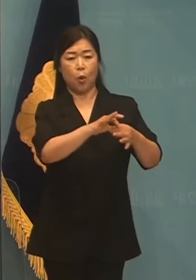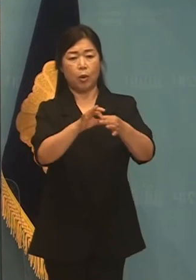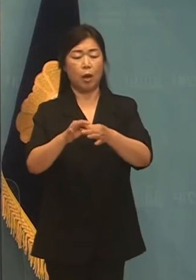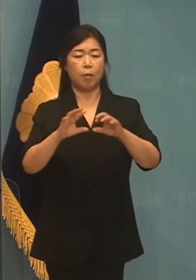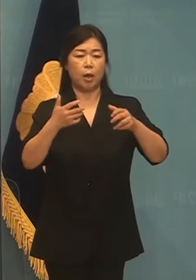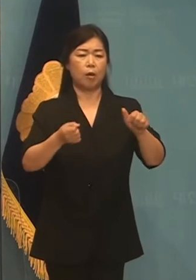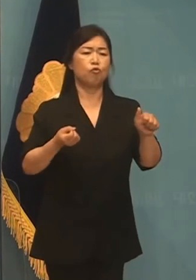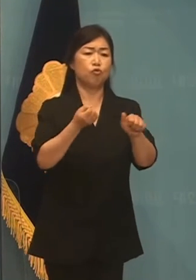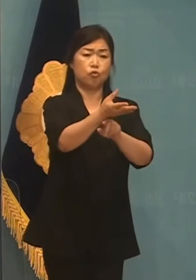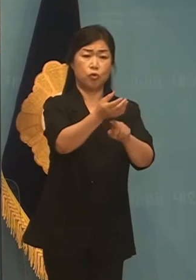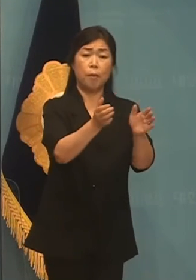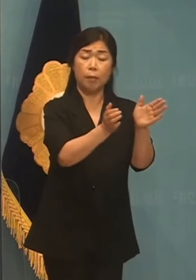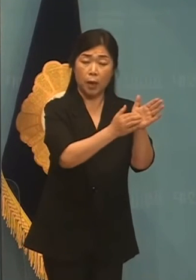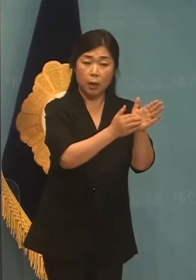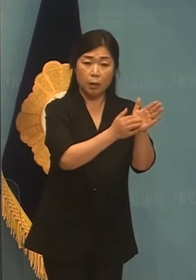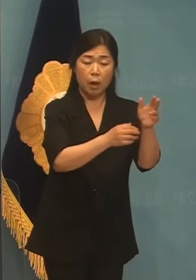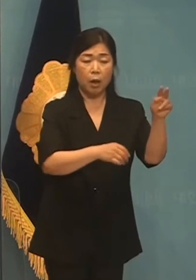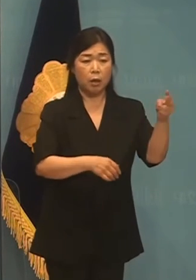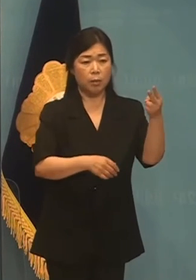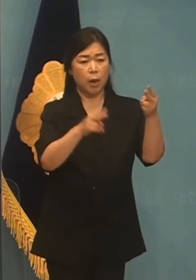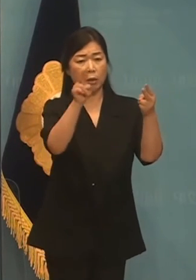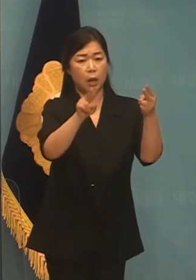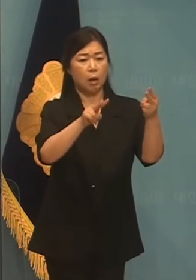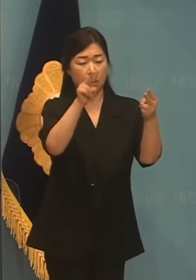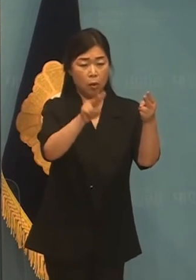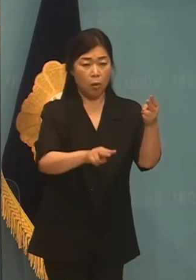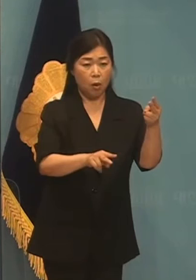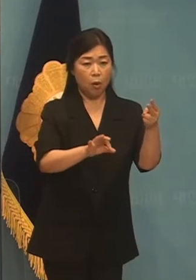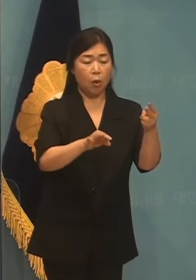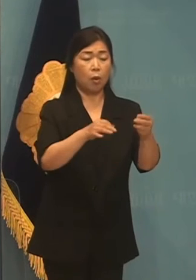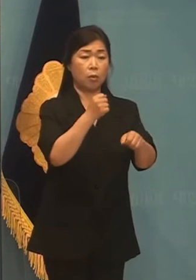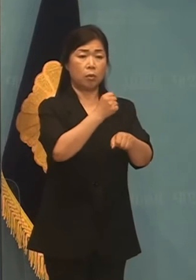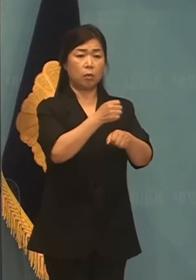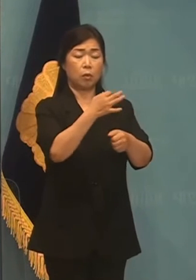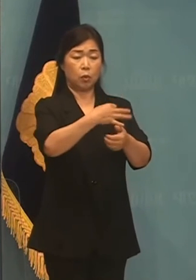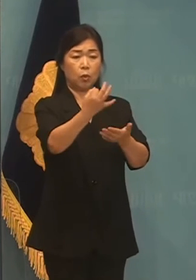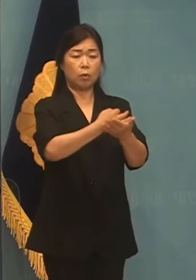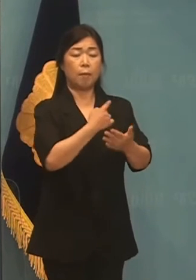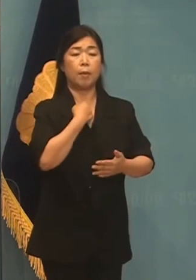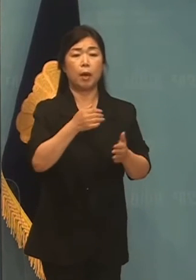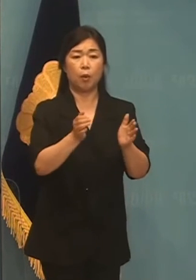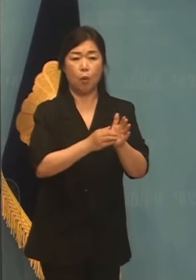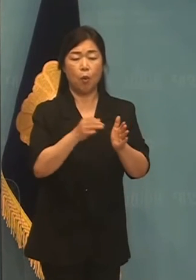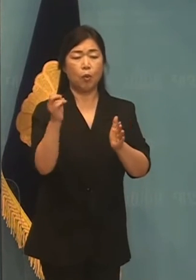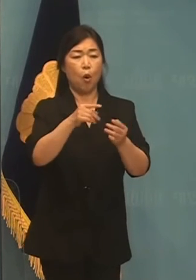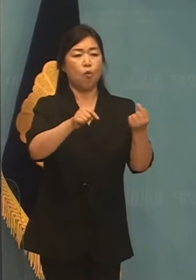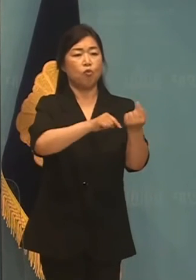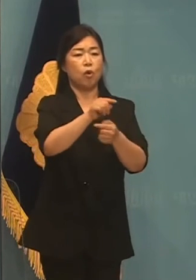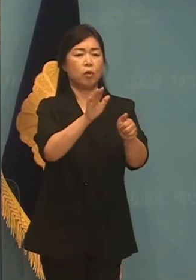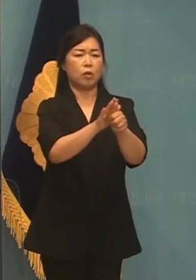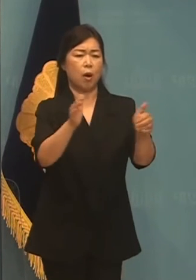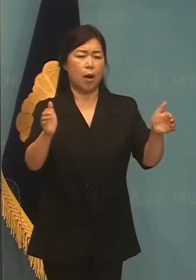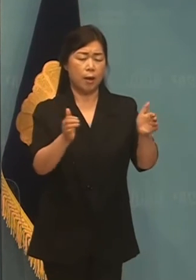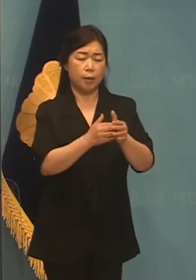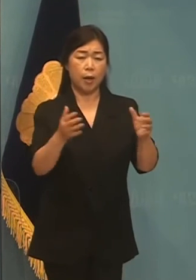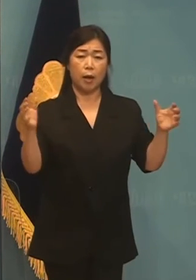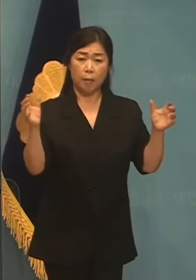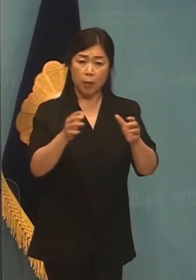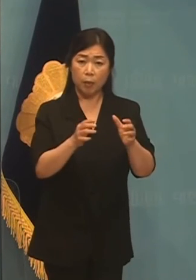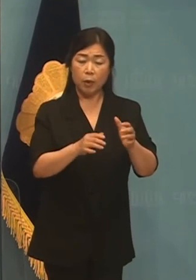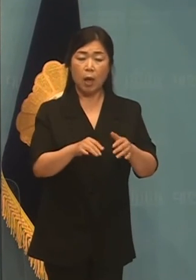연합국에 수출하여 200억 달러치를 수주한 바 있고 운영 지원까지